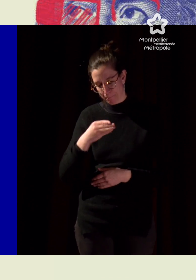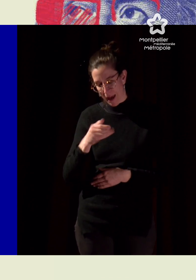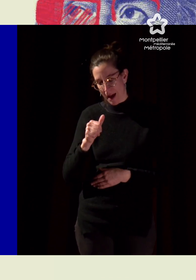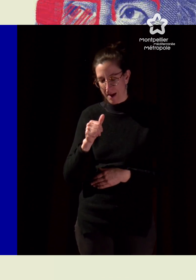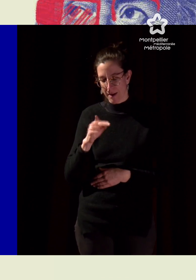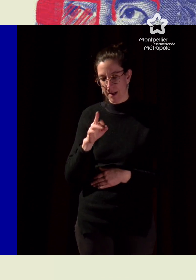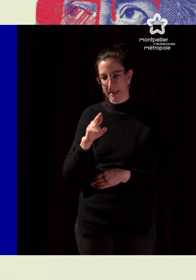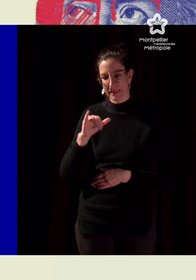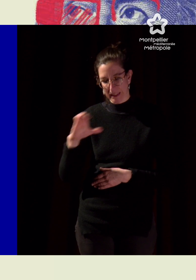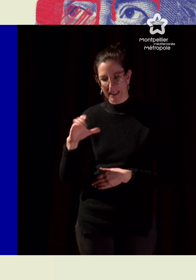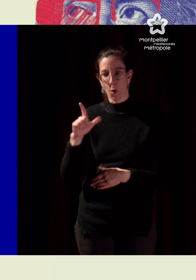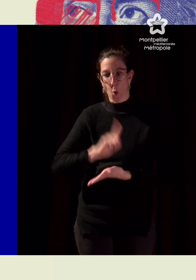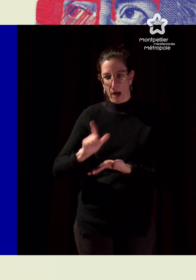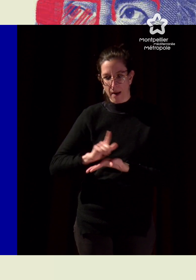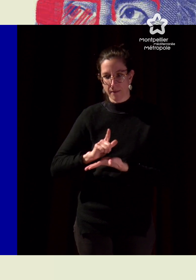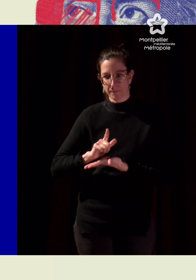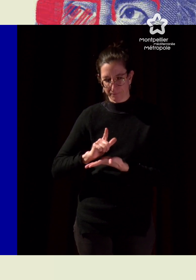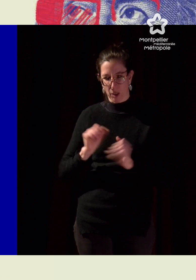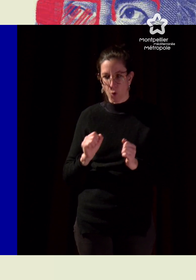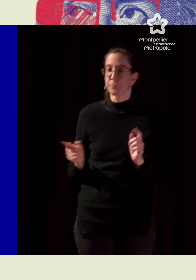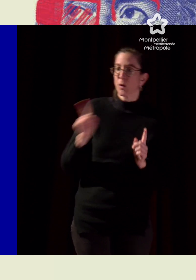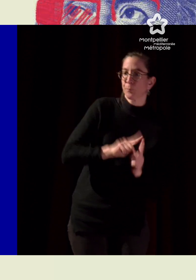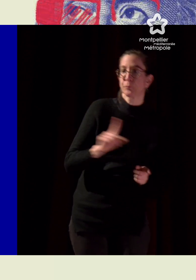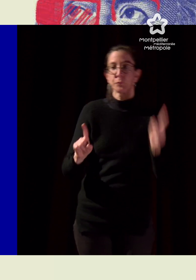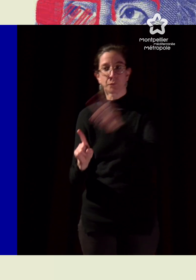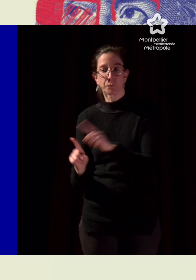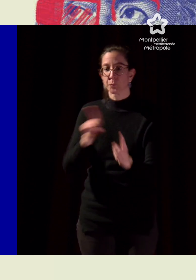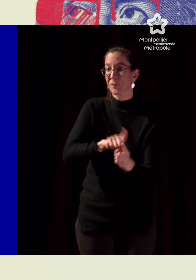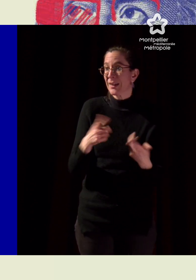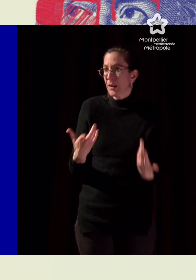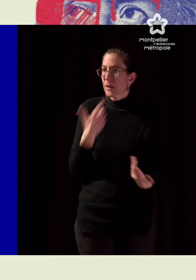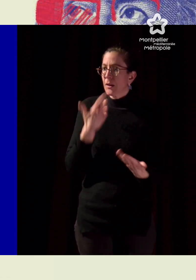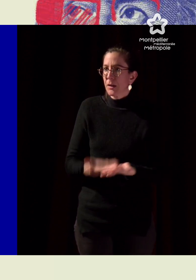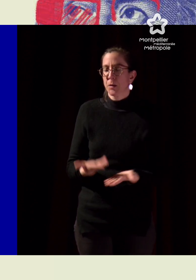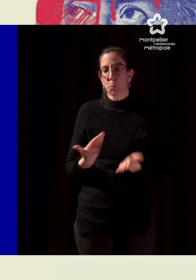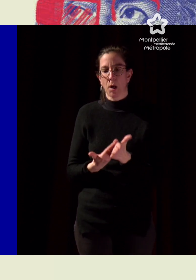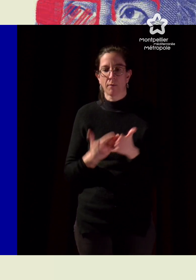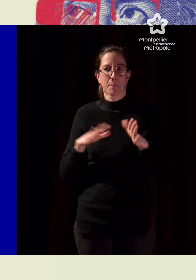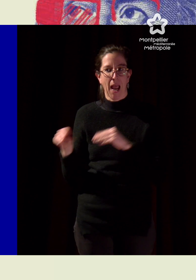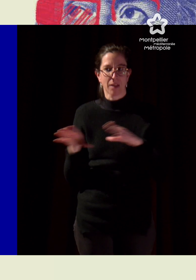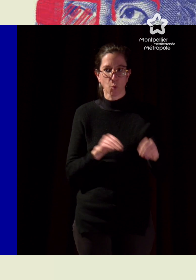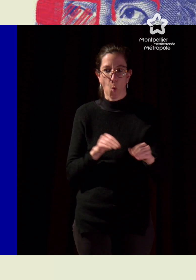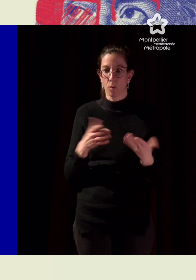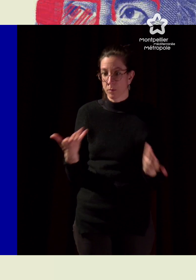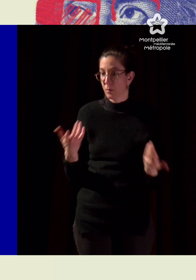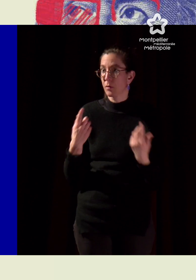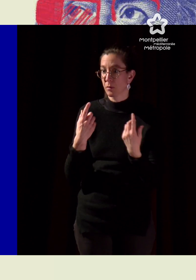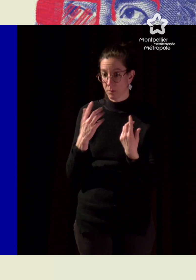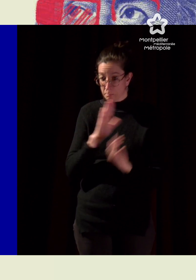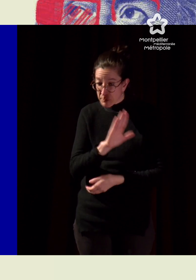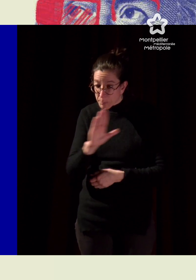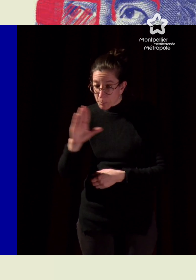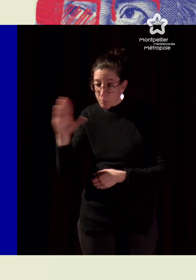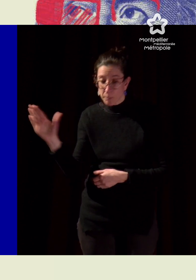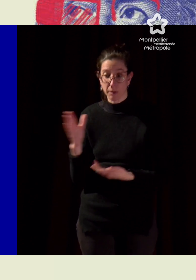les hommes qui bougent. Et ça, c'est plein de migrations à petite échelle sur un grand nombre